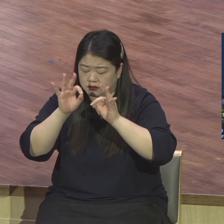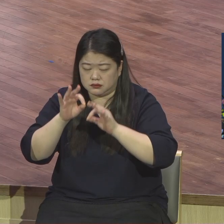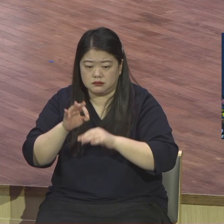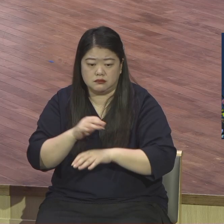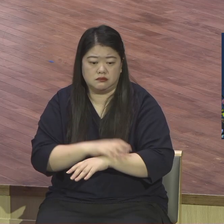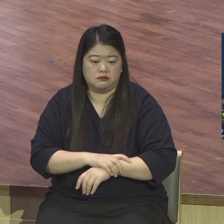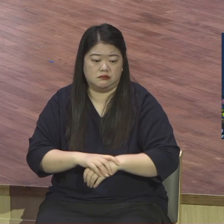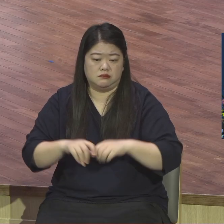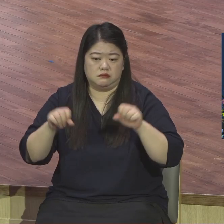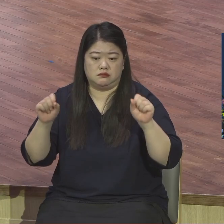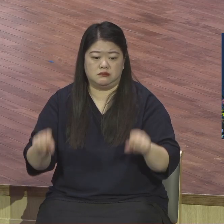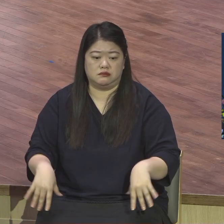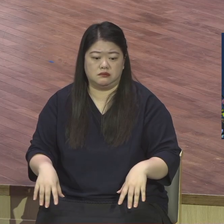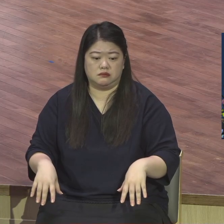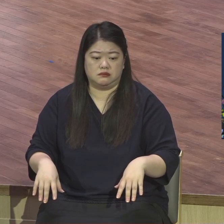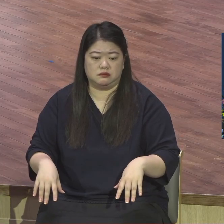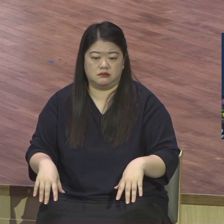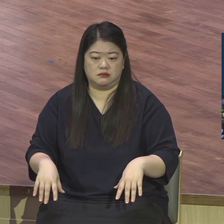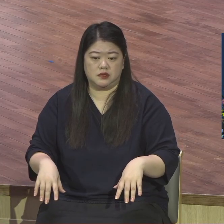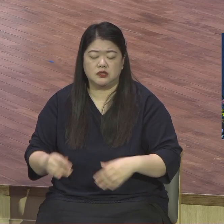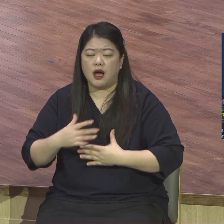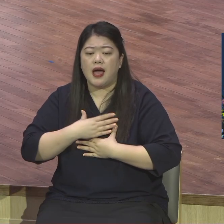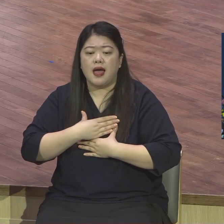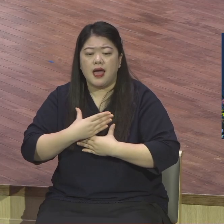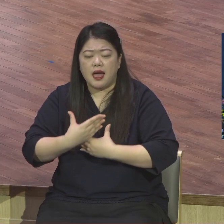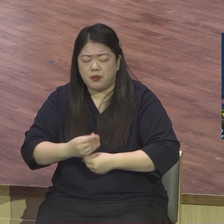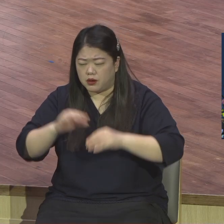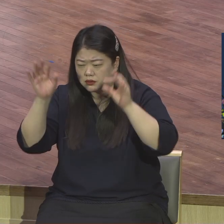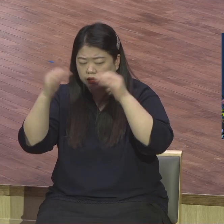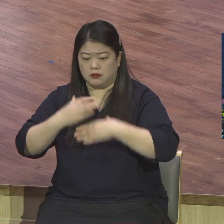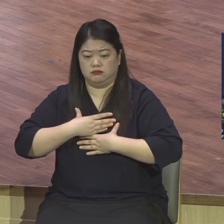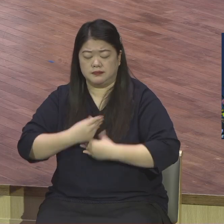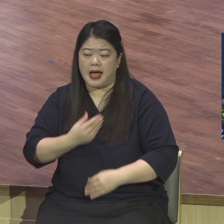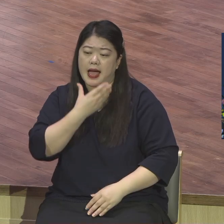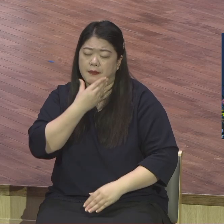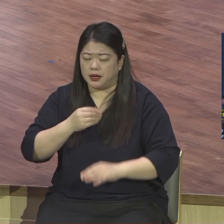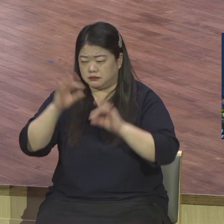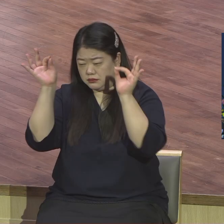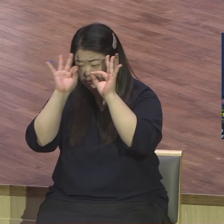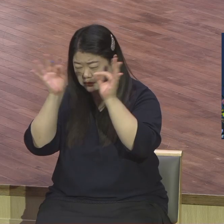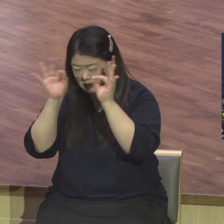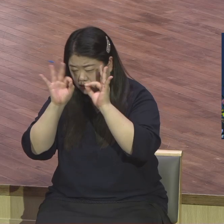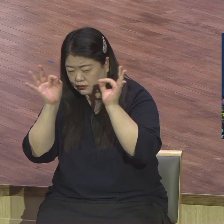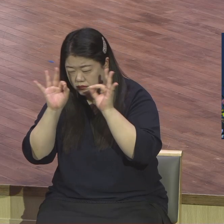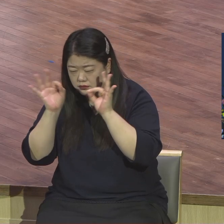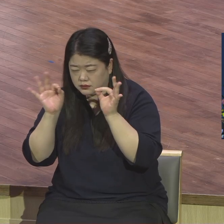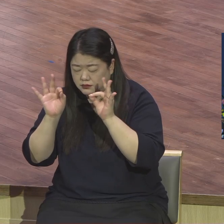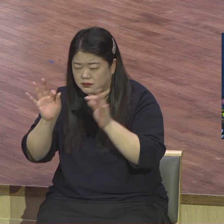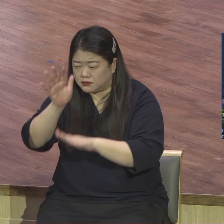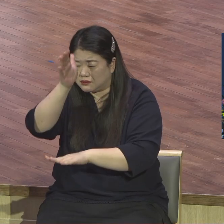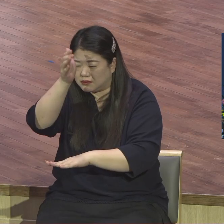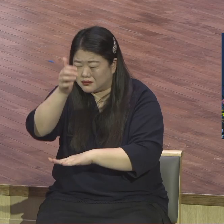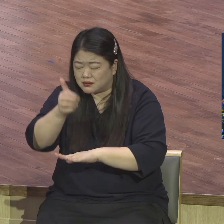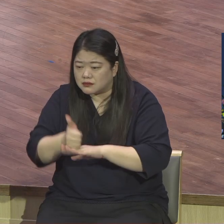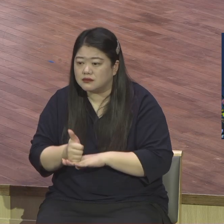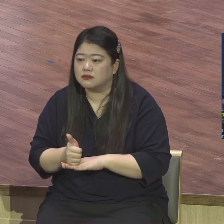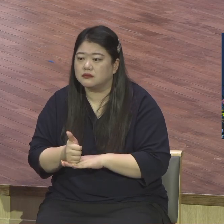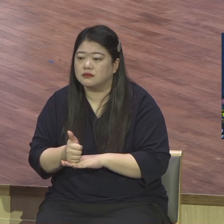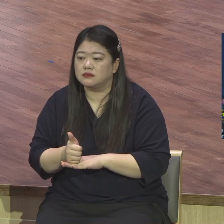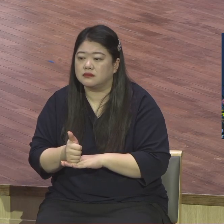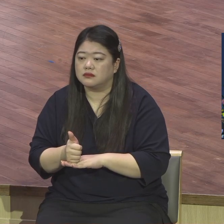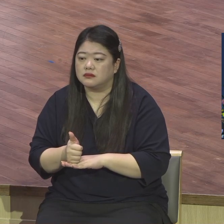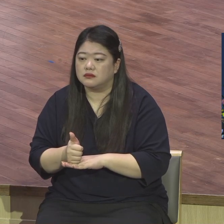마지막 부분은 이렇게 간증을 합니다. 그래서 마침내 골고다 언덕까지 왔다. 거기서